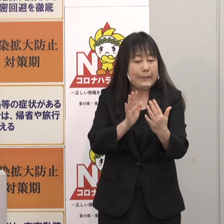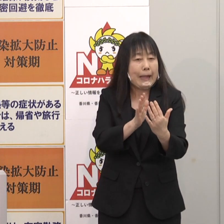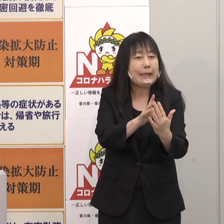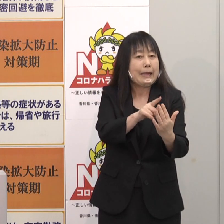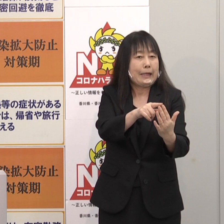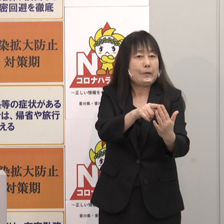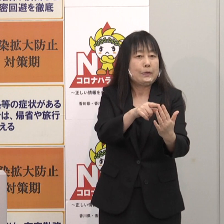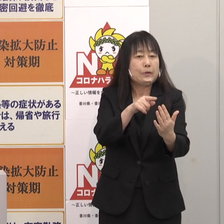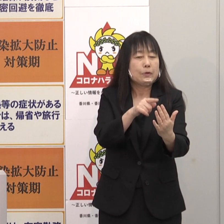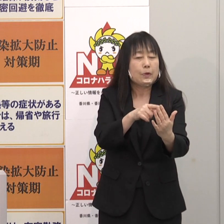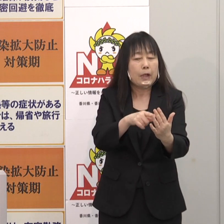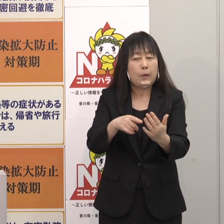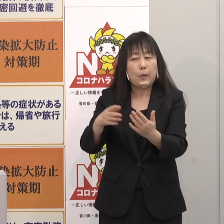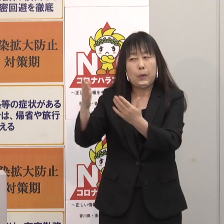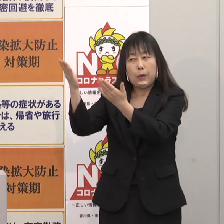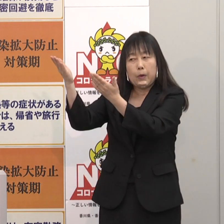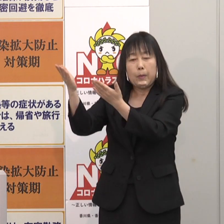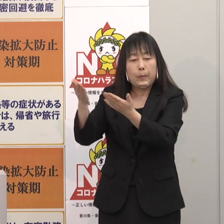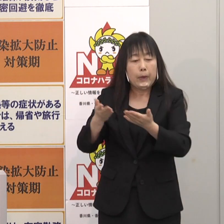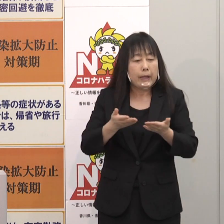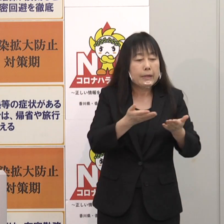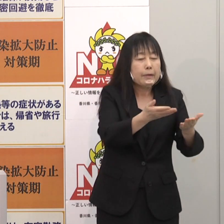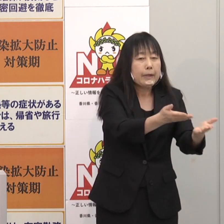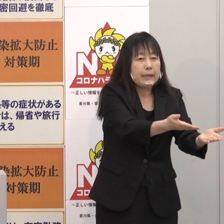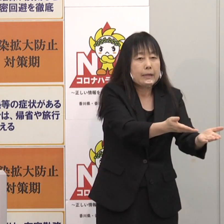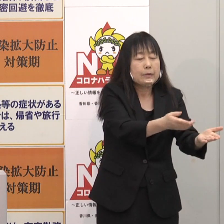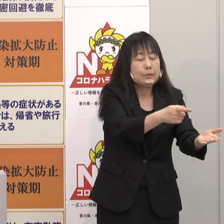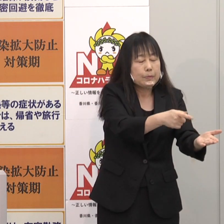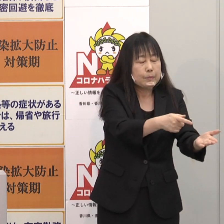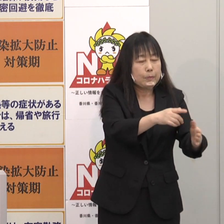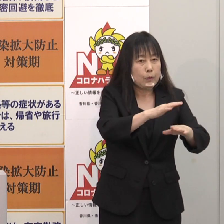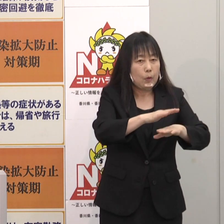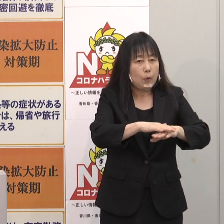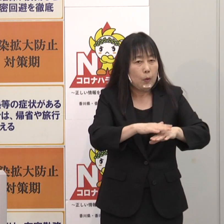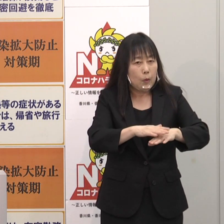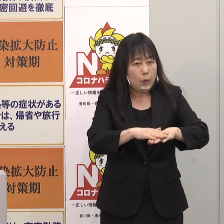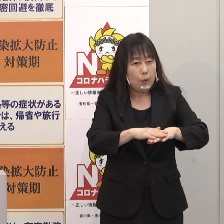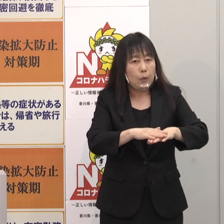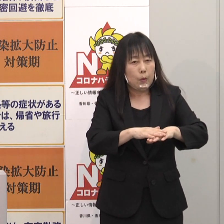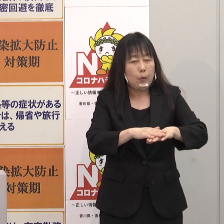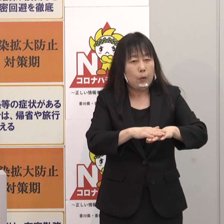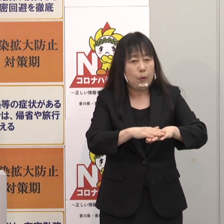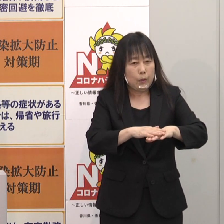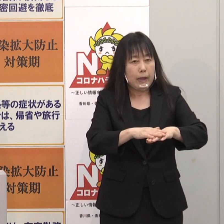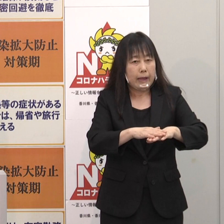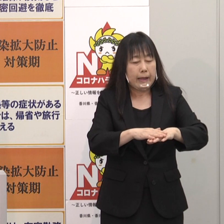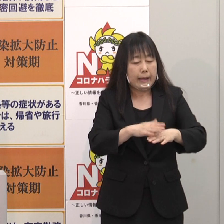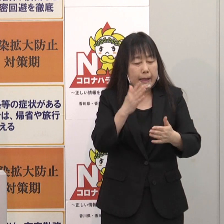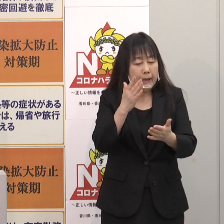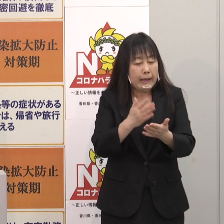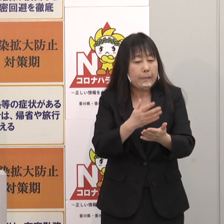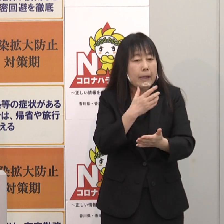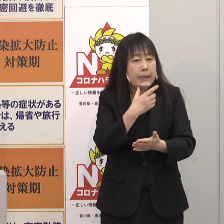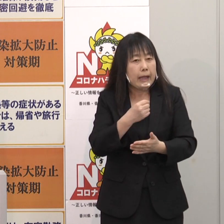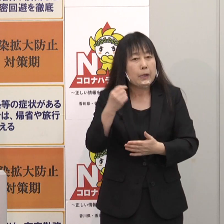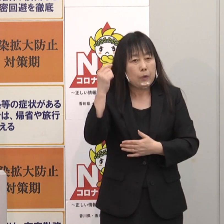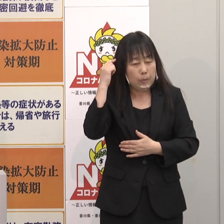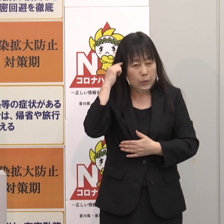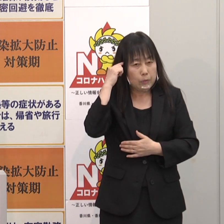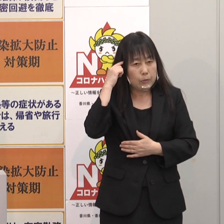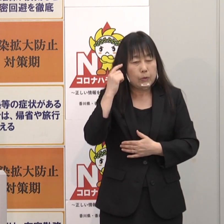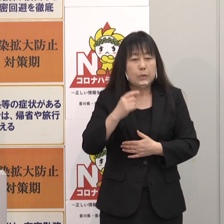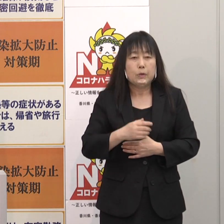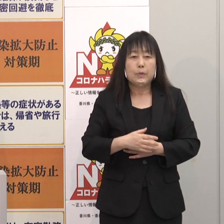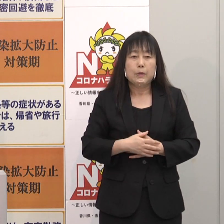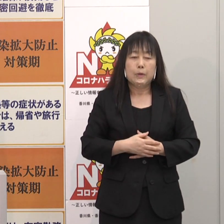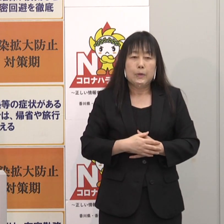にそこで時間を使ってしまいかねない、そういったことのないように今後もです